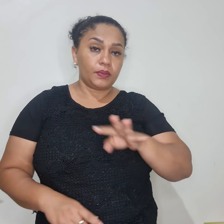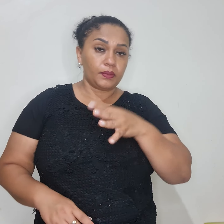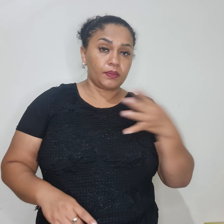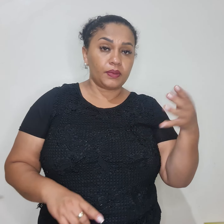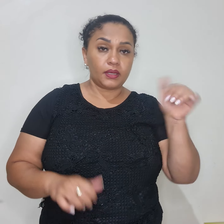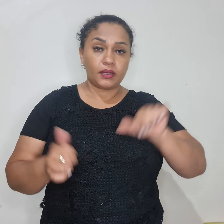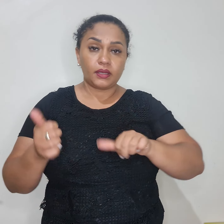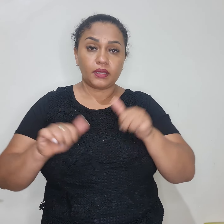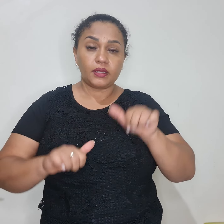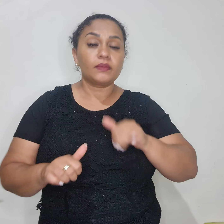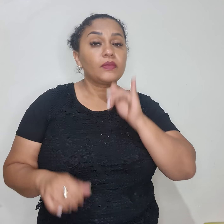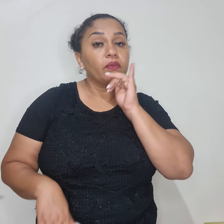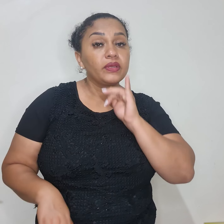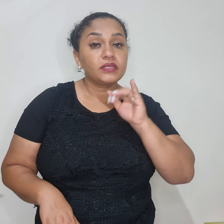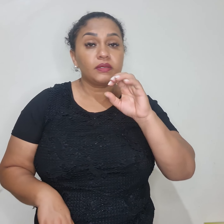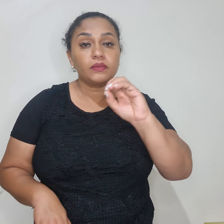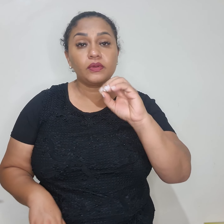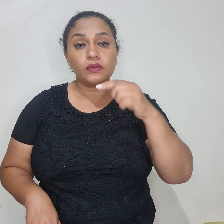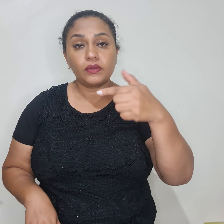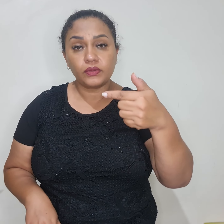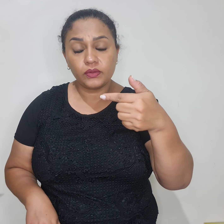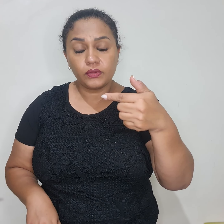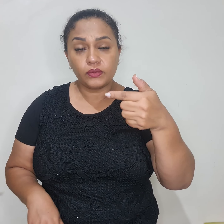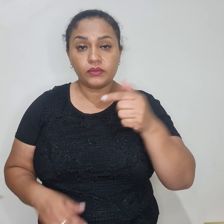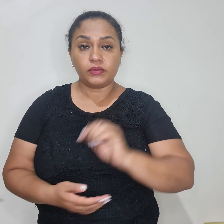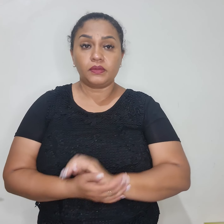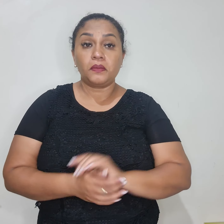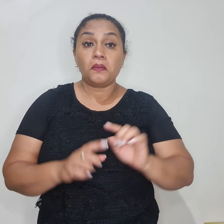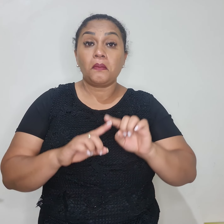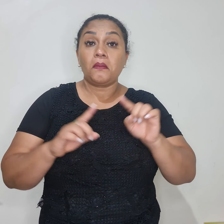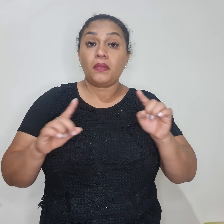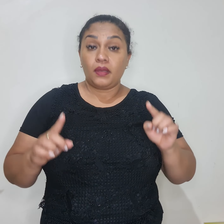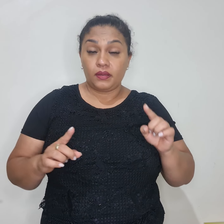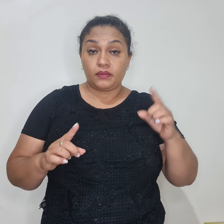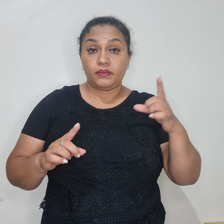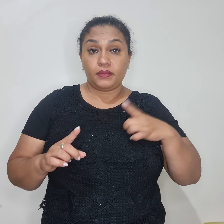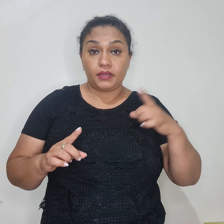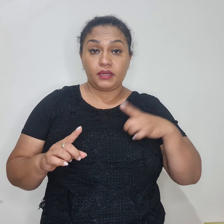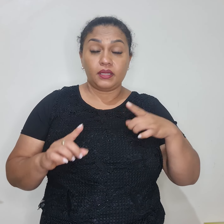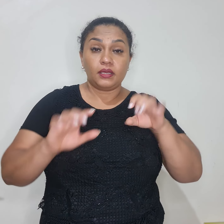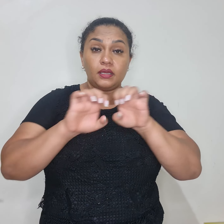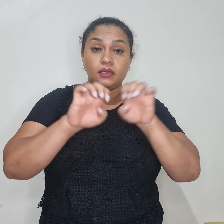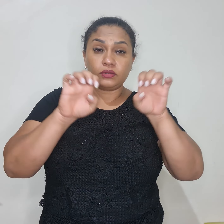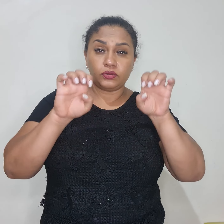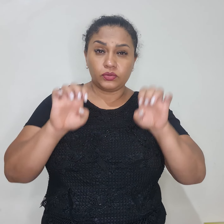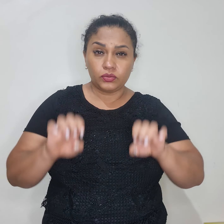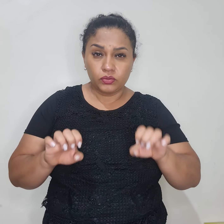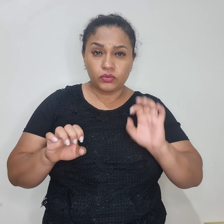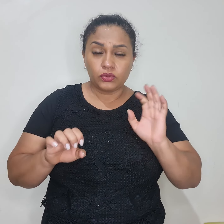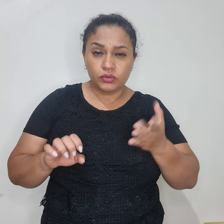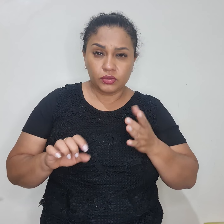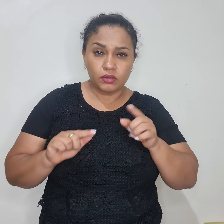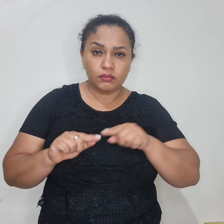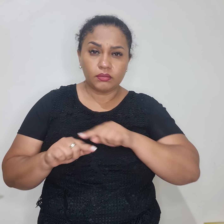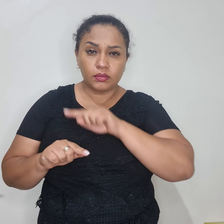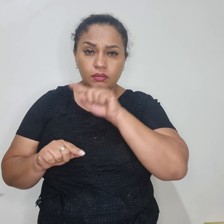oxigênio. Mas para se ter essa estrutura formada, muitos estudiosos fizeram